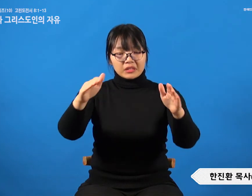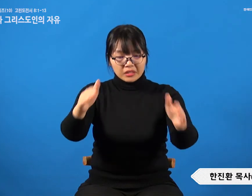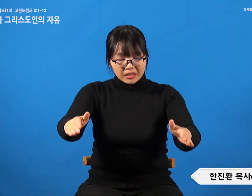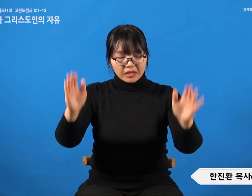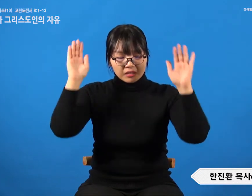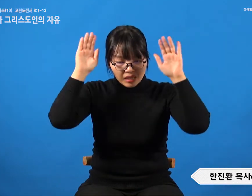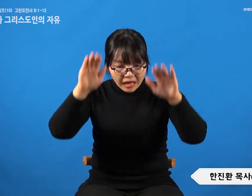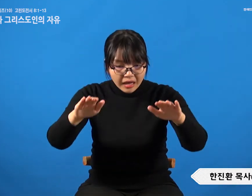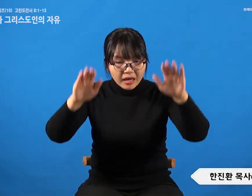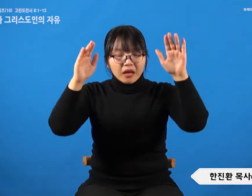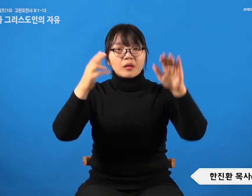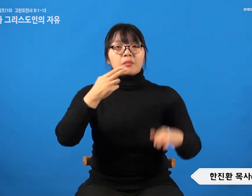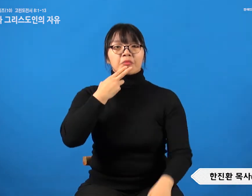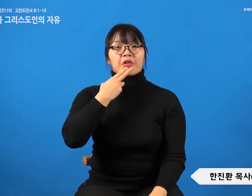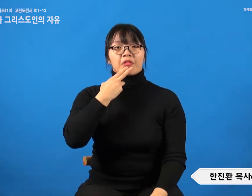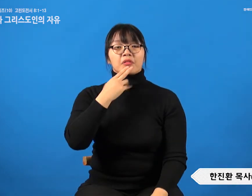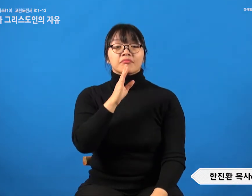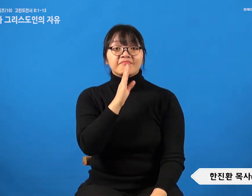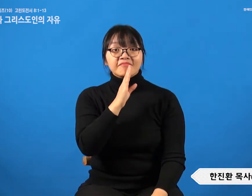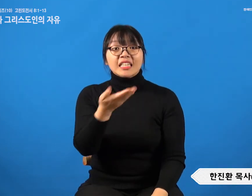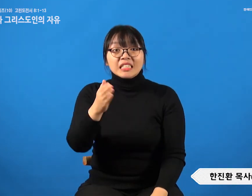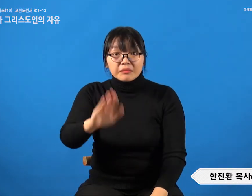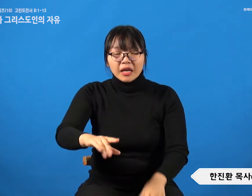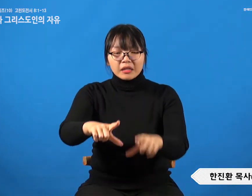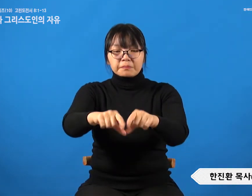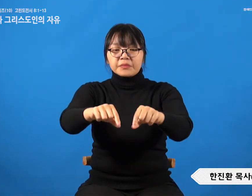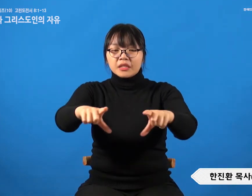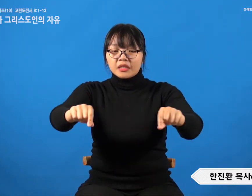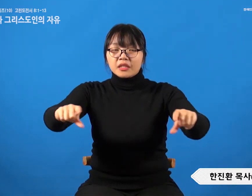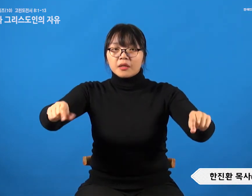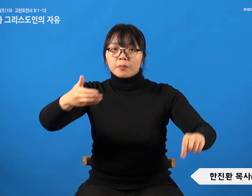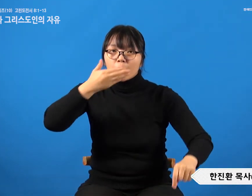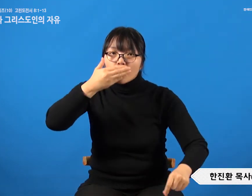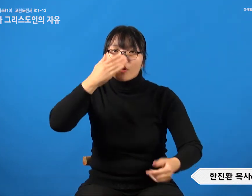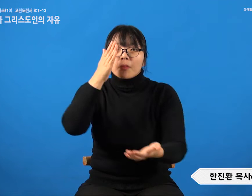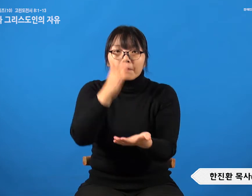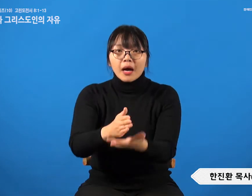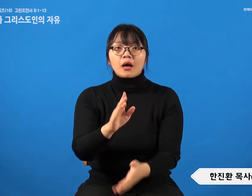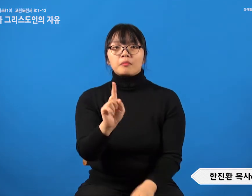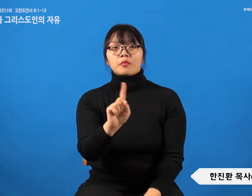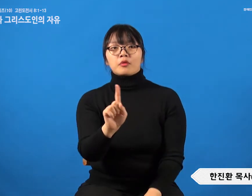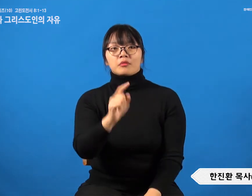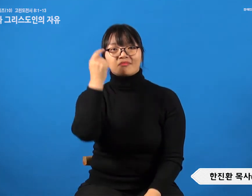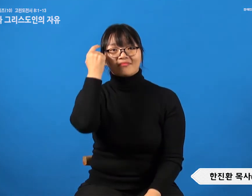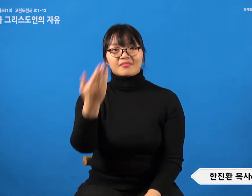차례 음식은 어떻게 돼야 됩니까? 그것을 먹어도 됩니까? 안 됩니까?